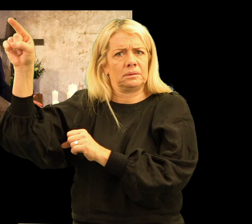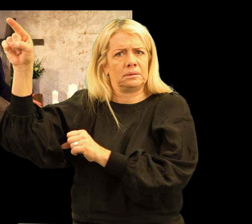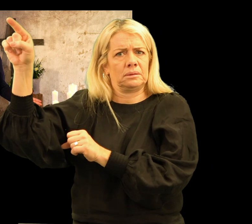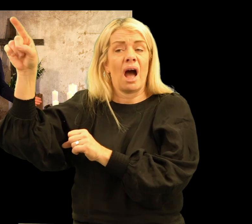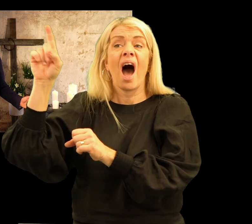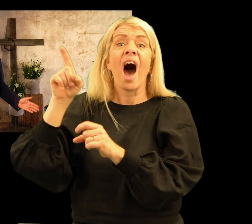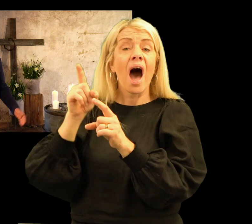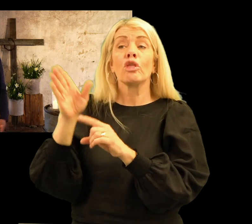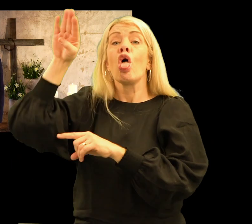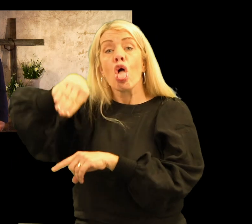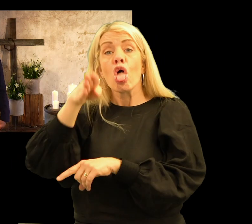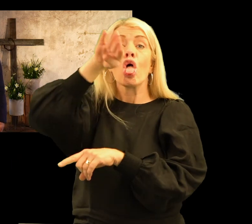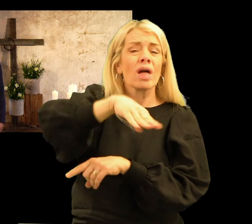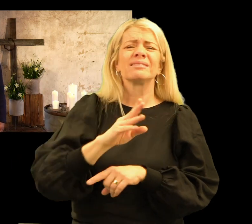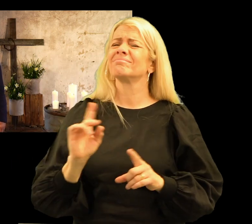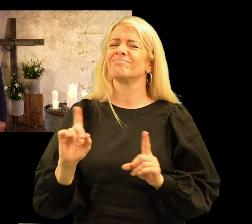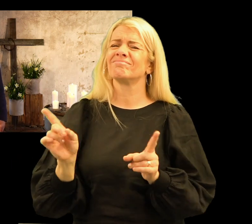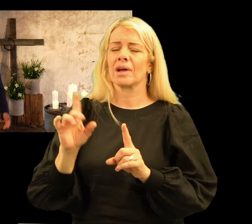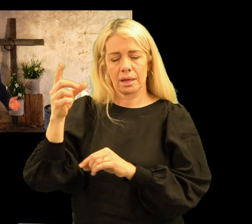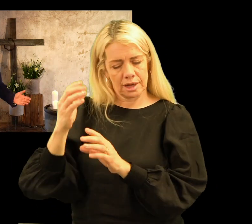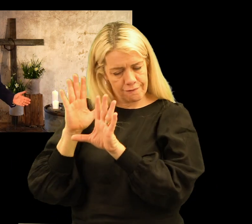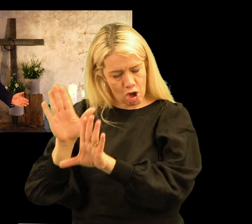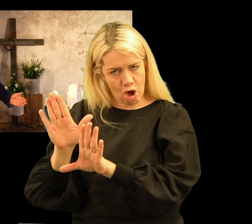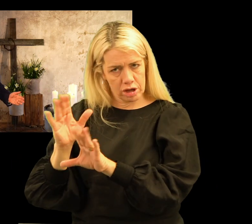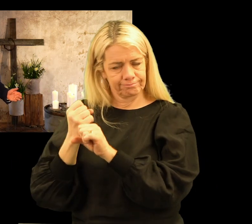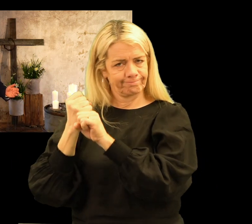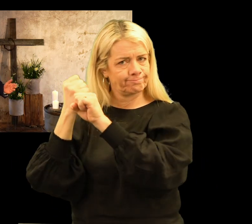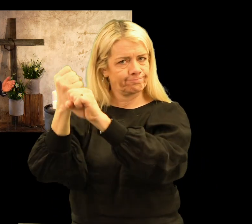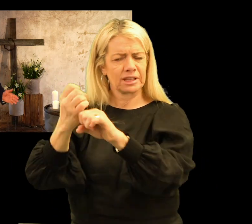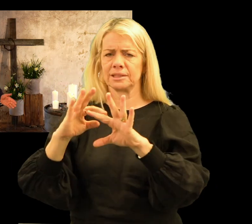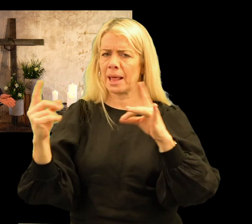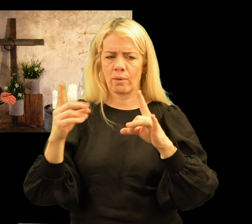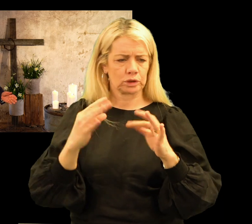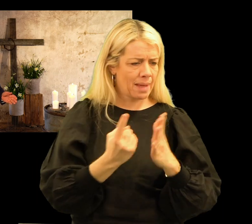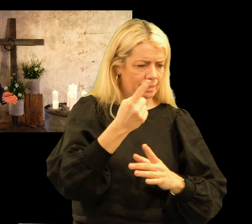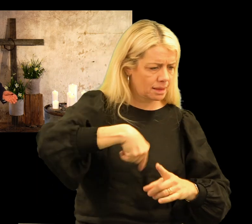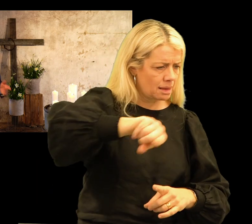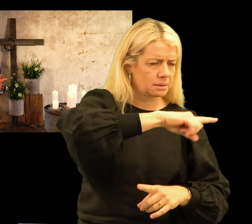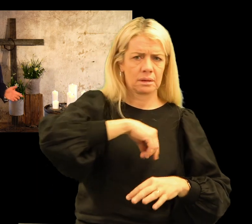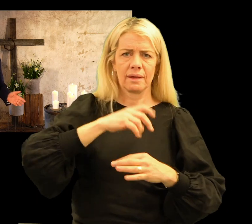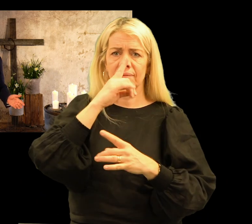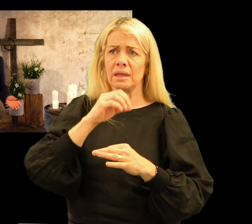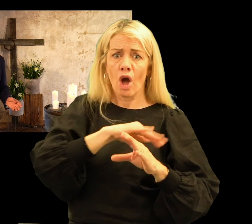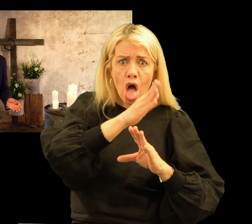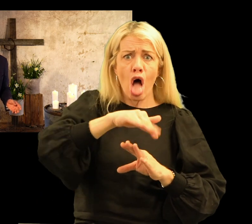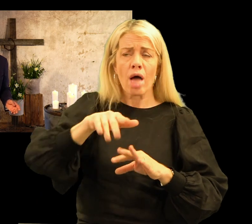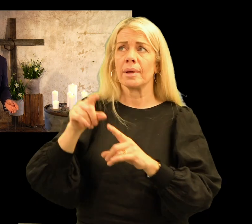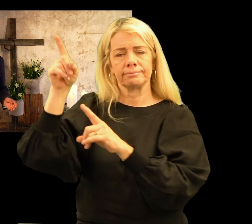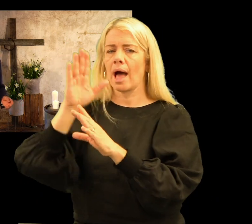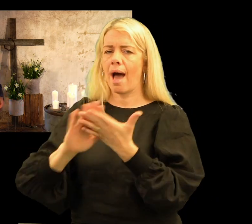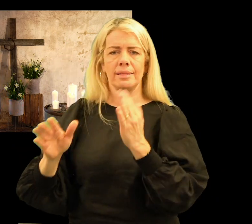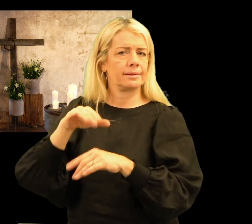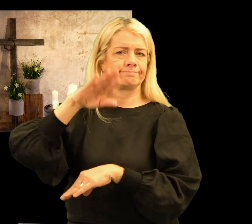aldrig någonsin en medgångssupporter. Gud står kvar oavsett vad som händer, även om vi håller fast eller inte.